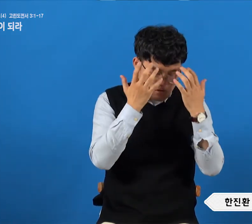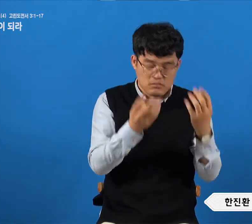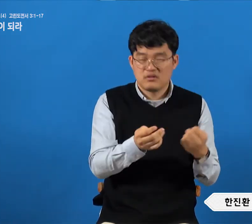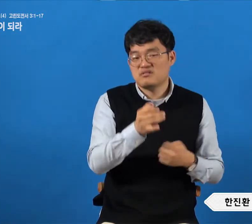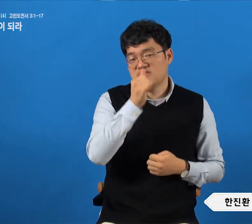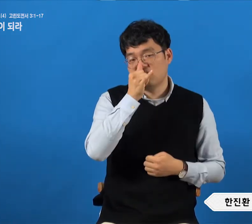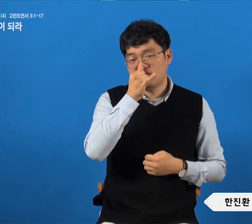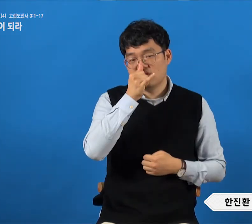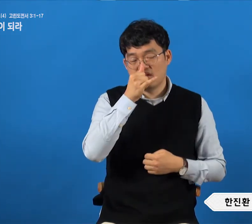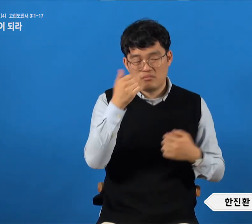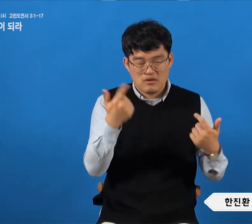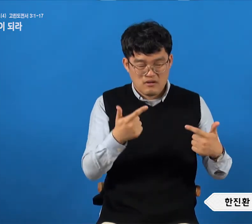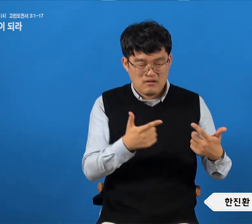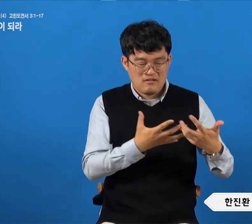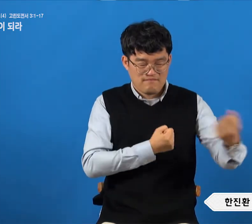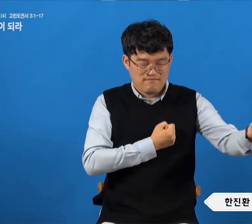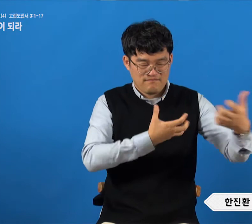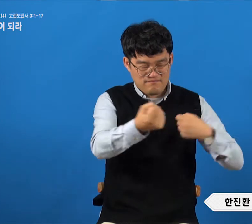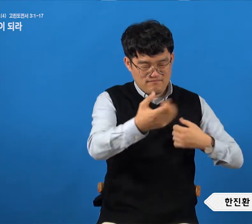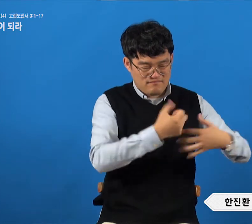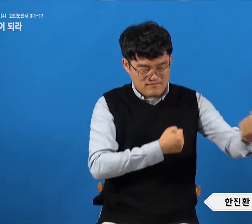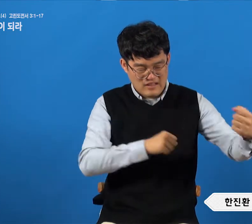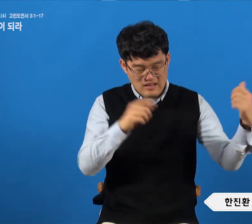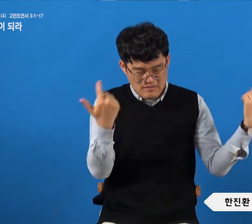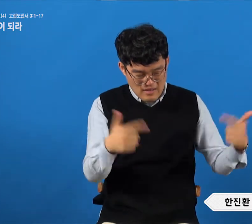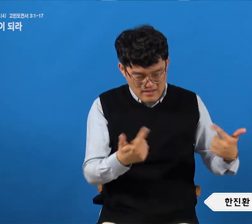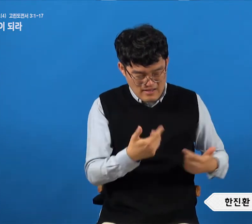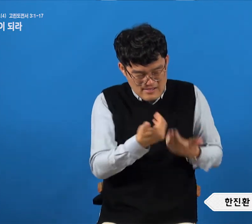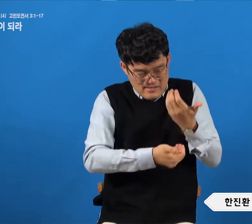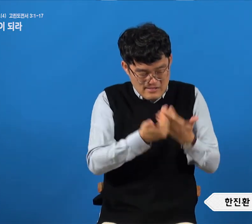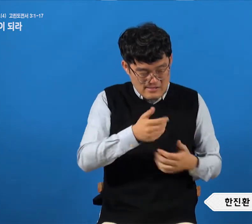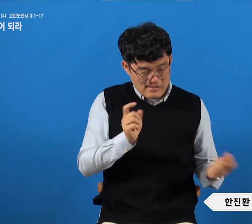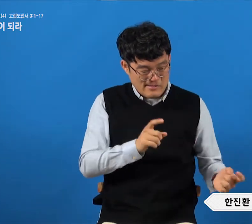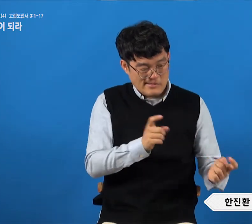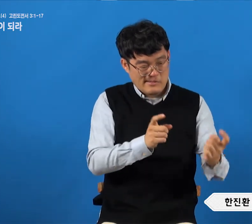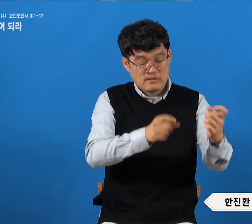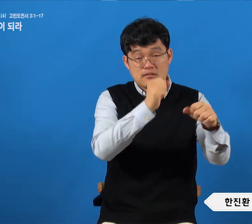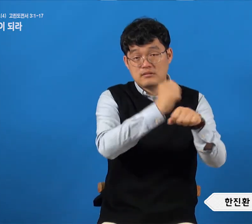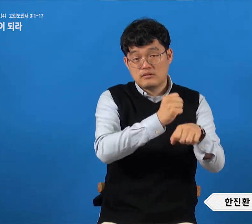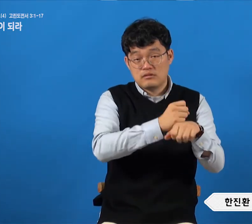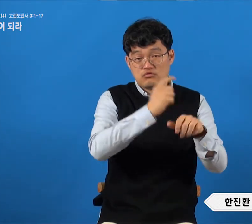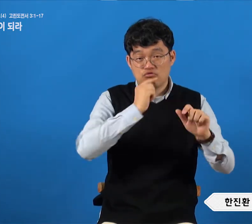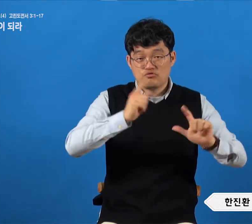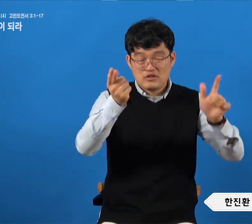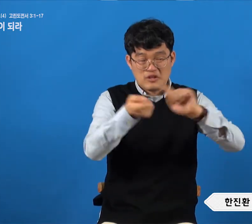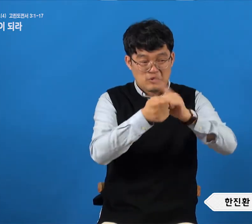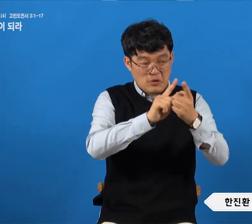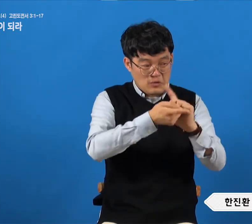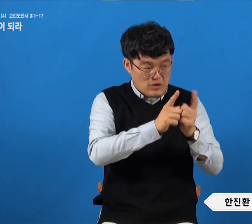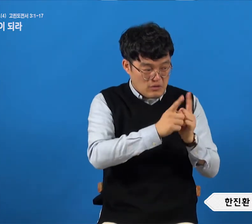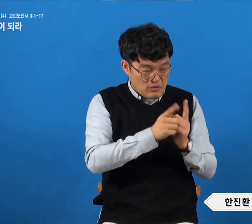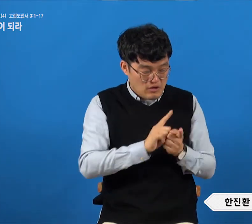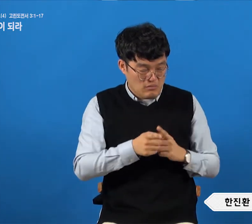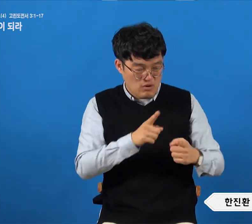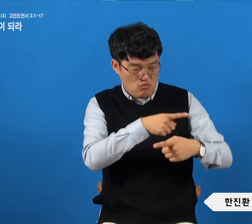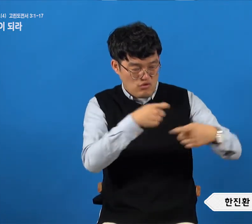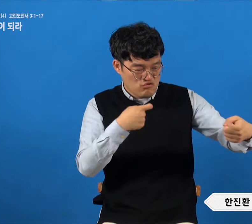패가 갈라져서 서로 갈등하고 싸우고 주일날도 그냥 원수처럼